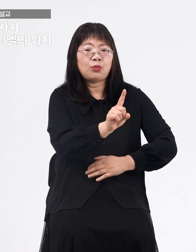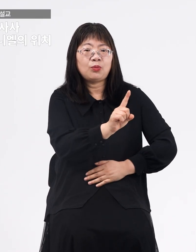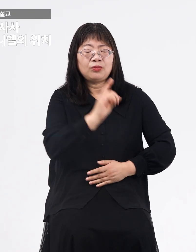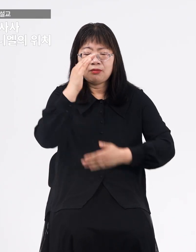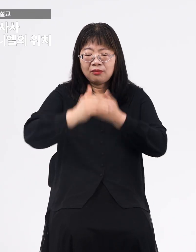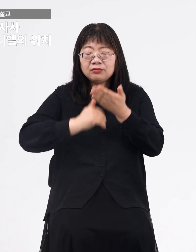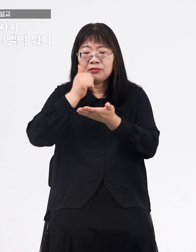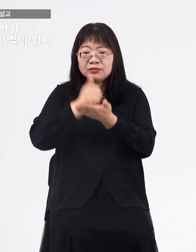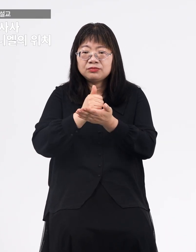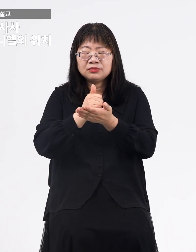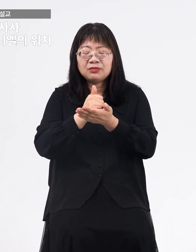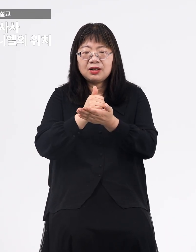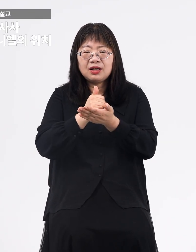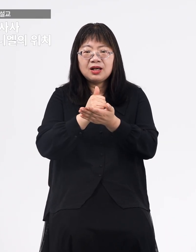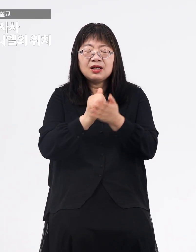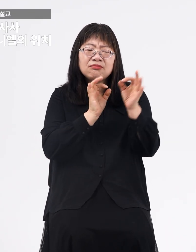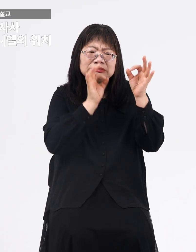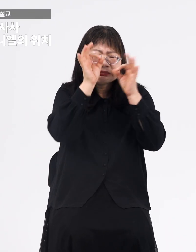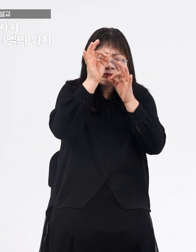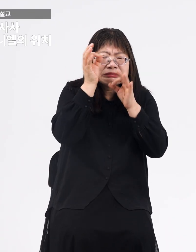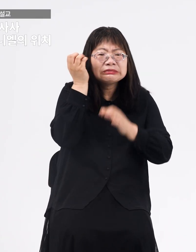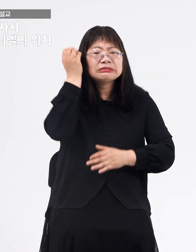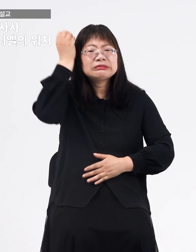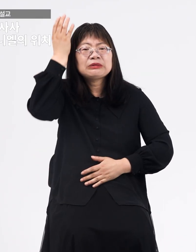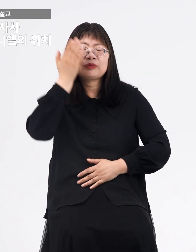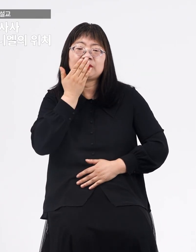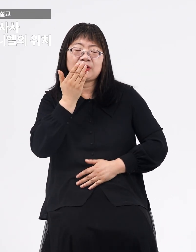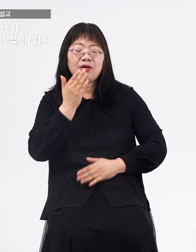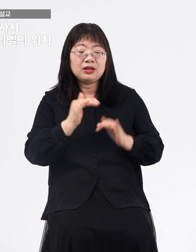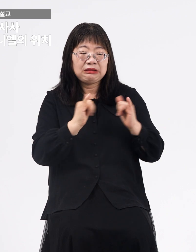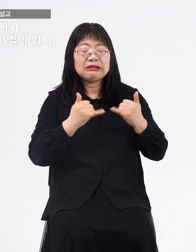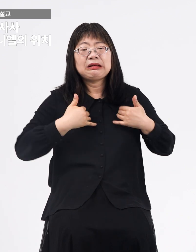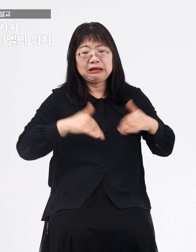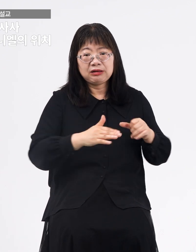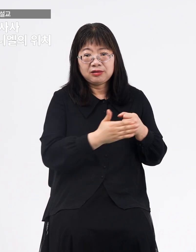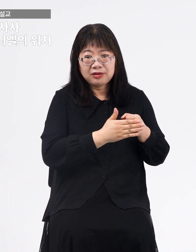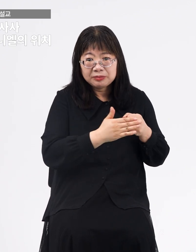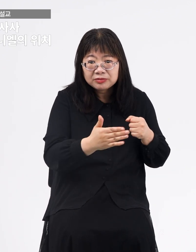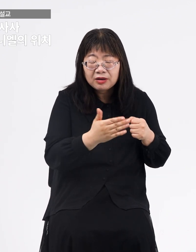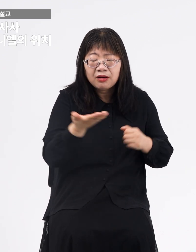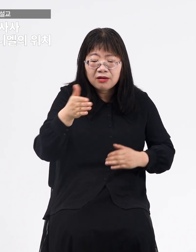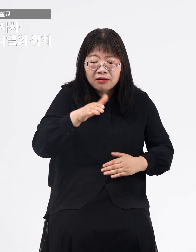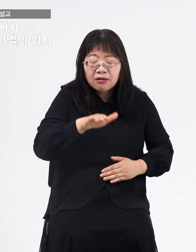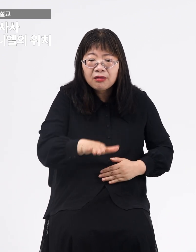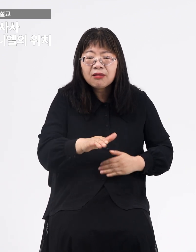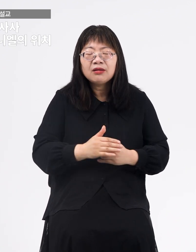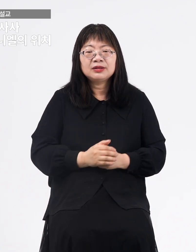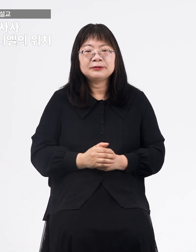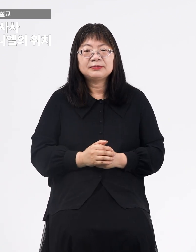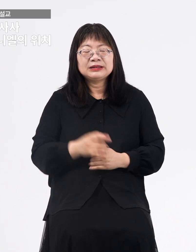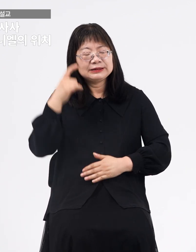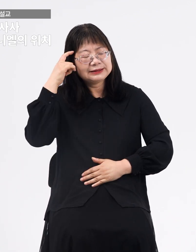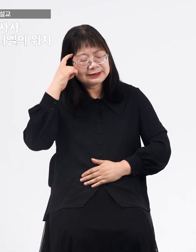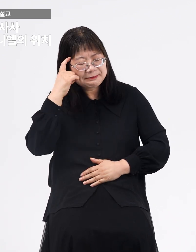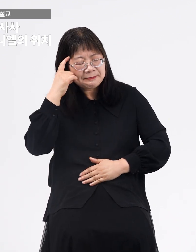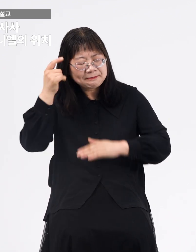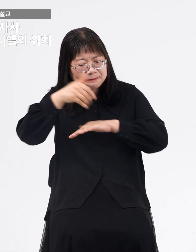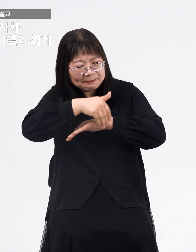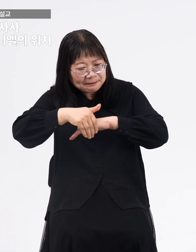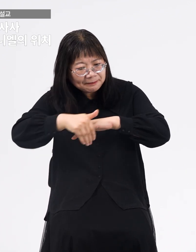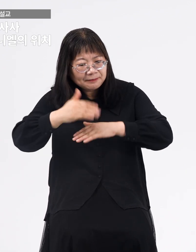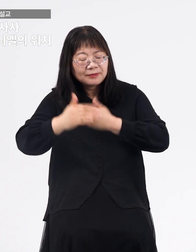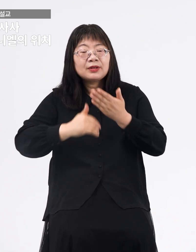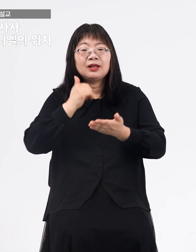하나님을 그냥 어쩌다가 잊어버릴 수 있겠죠. 인간이니까, 약하니까. 그런데 의도적으로